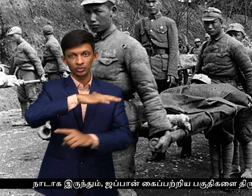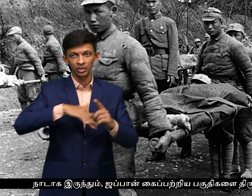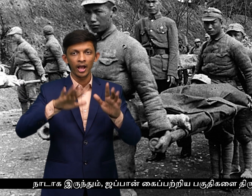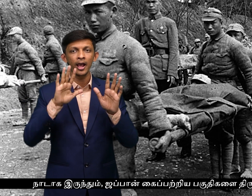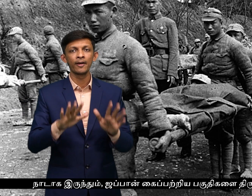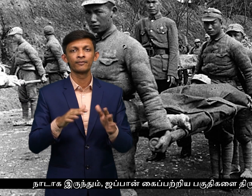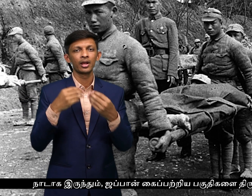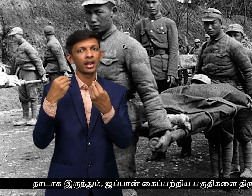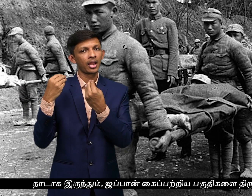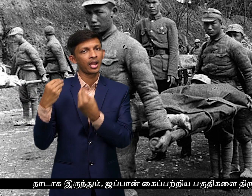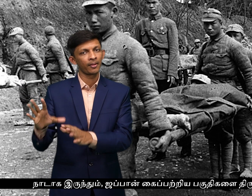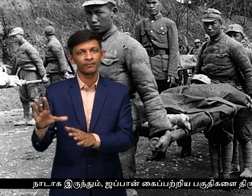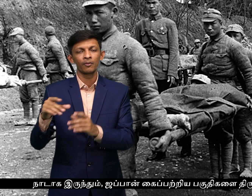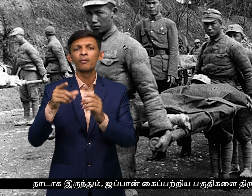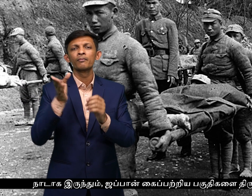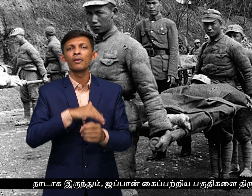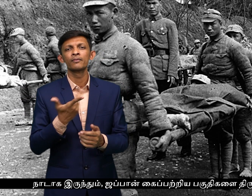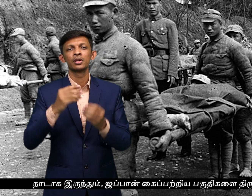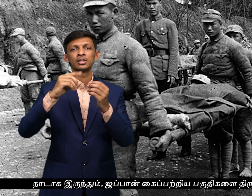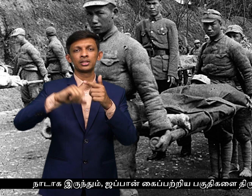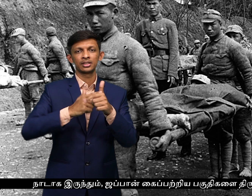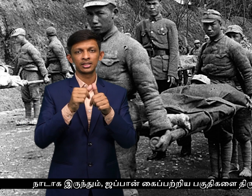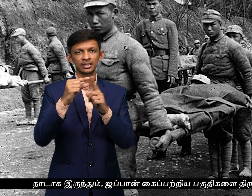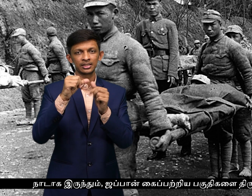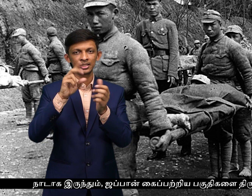ஜப்பான் கைப்பற்றிய பகுதிகளை திரும்ப பெறவில்லை.